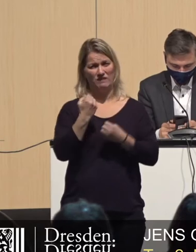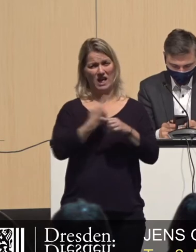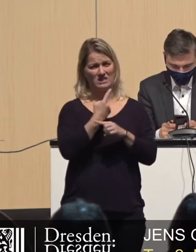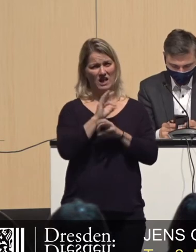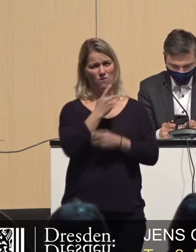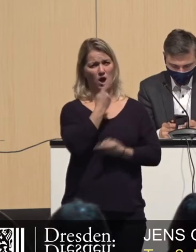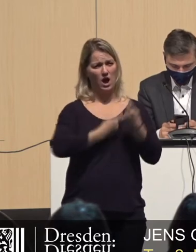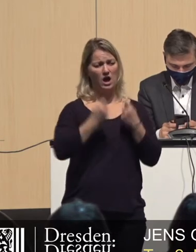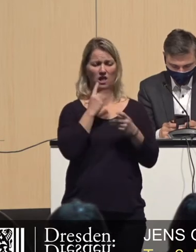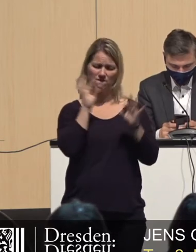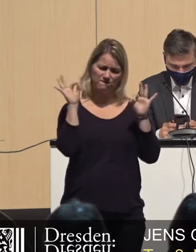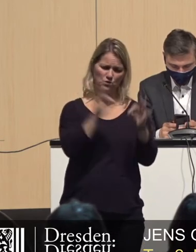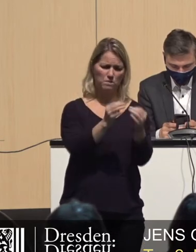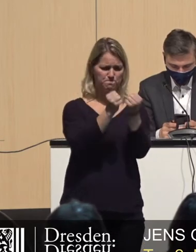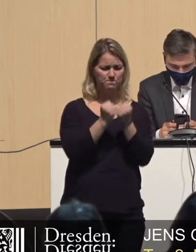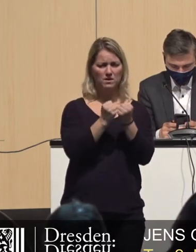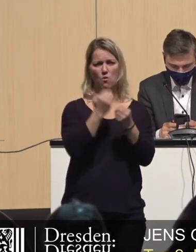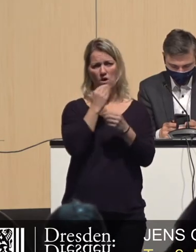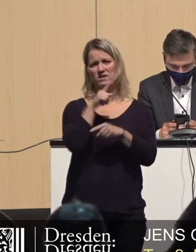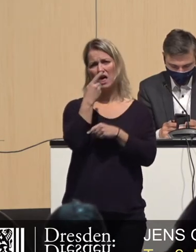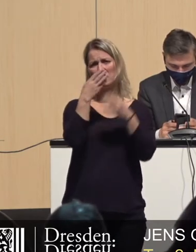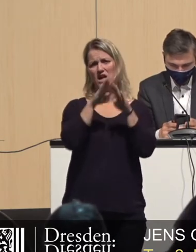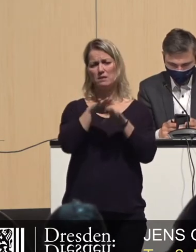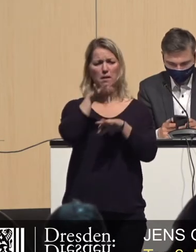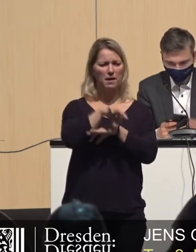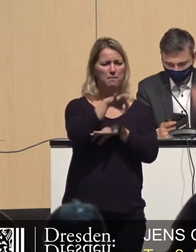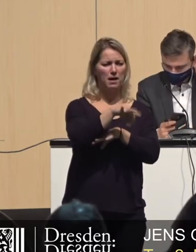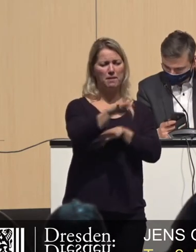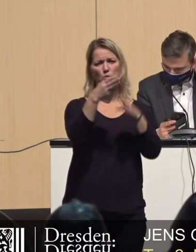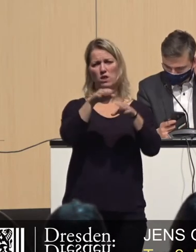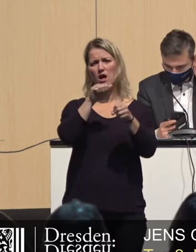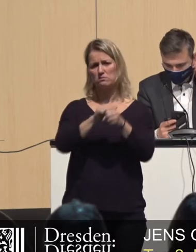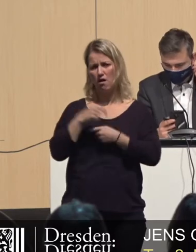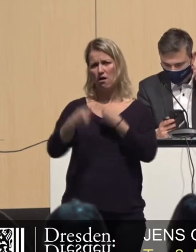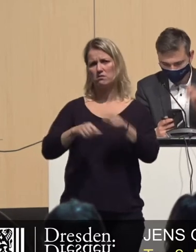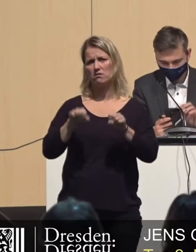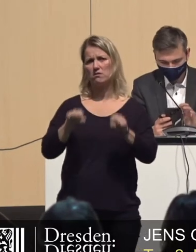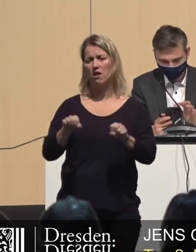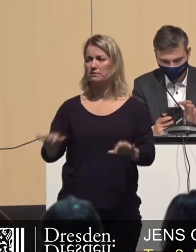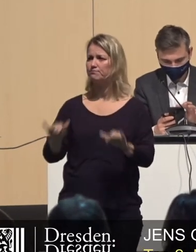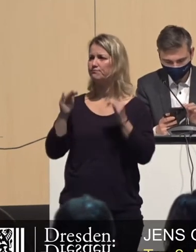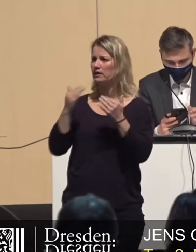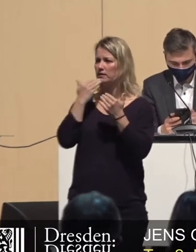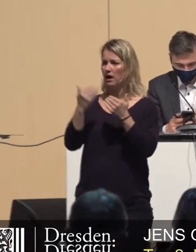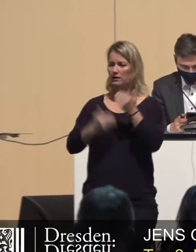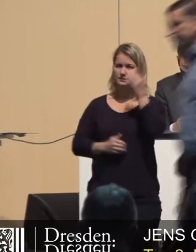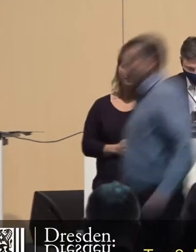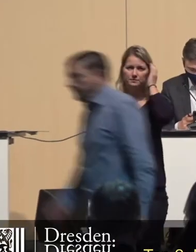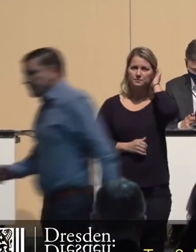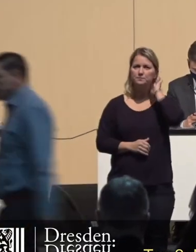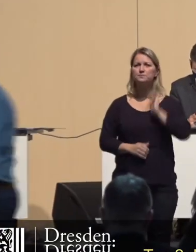im Dezember der eine oder andere Weihnachtsmarkt hier in Dresden stattfindet. Danke für Ihre Aufmerksamkeit.